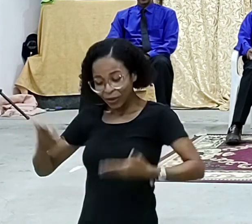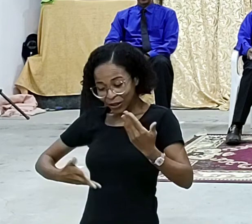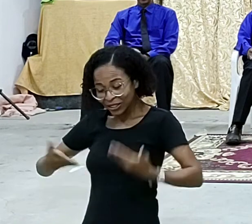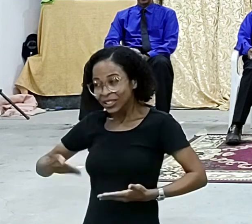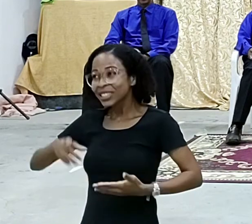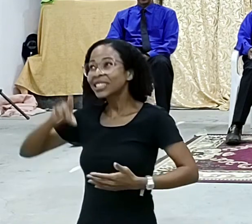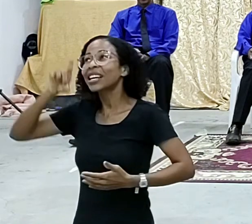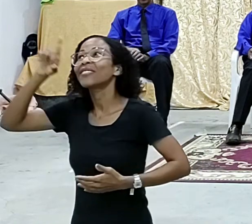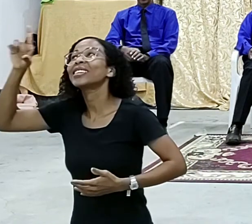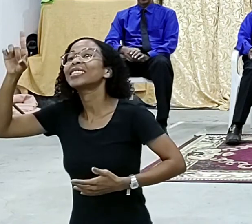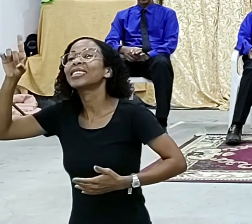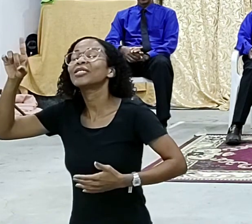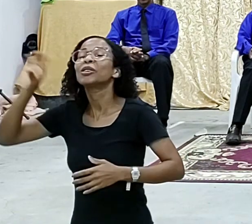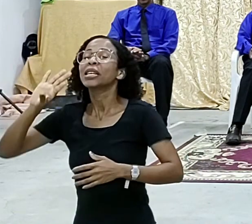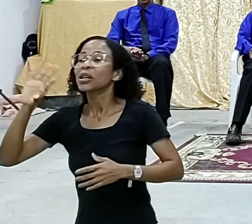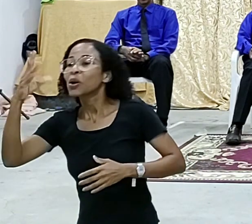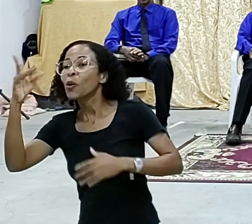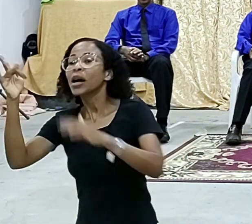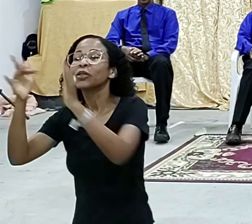com excelência,